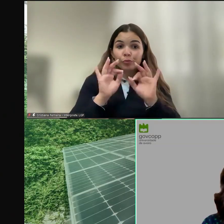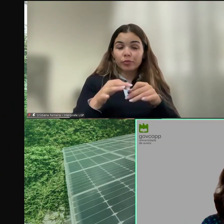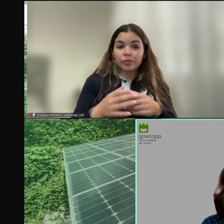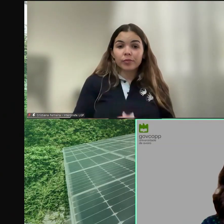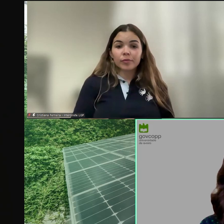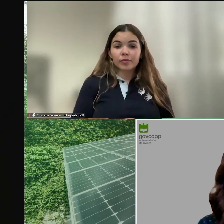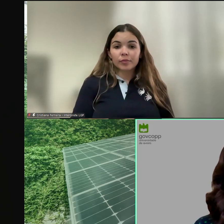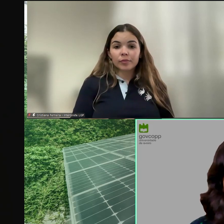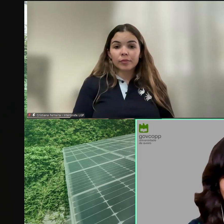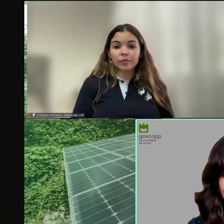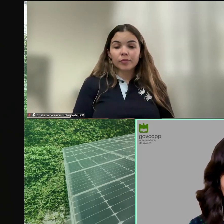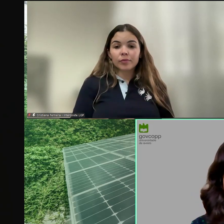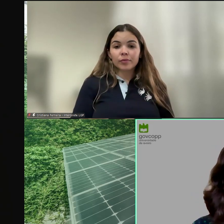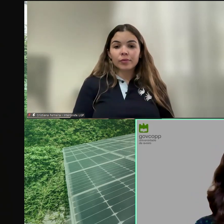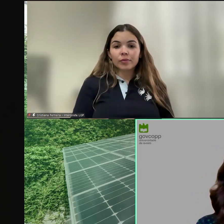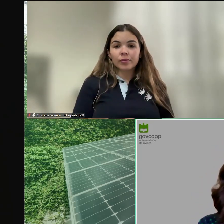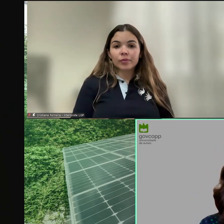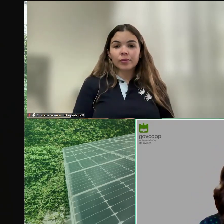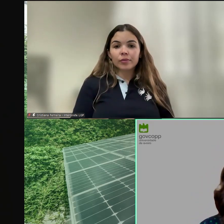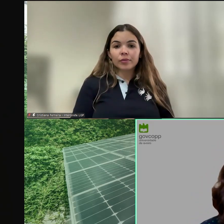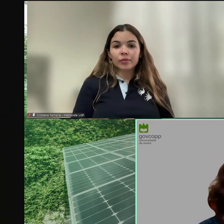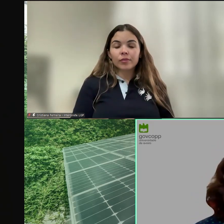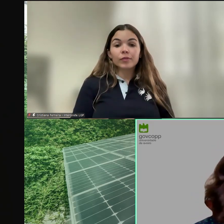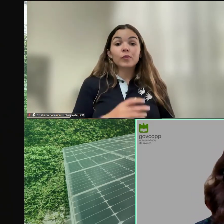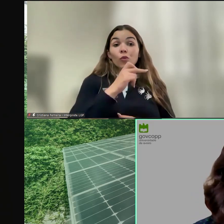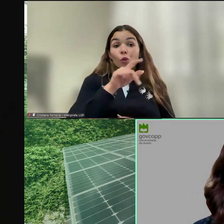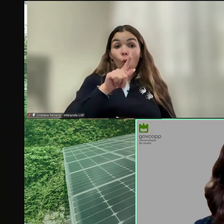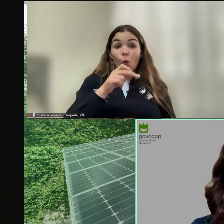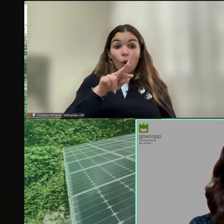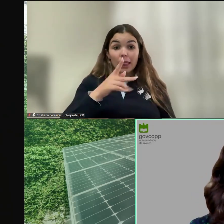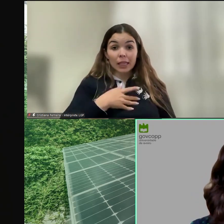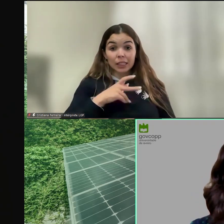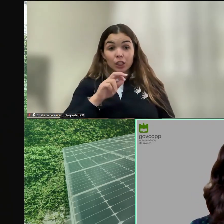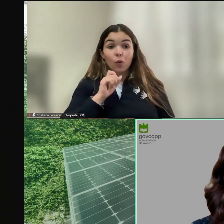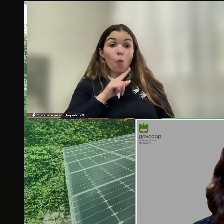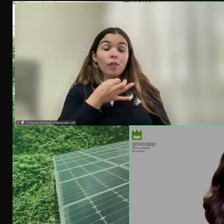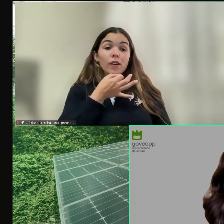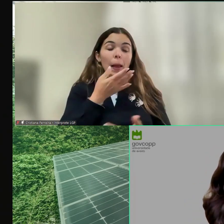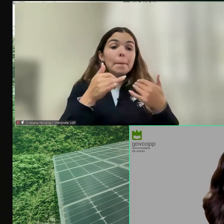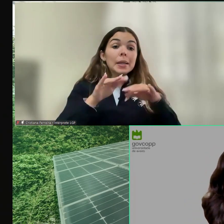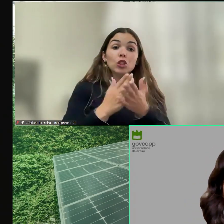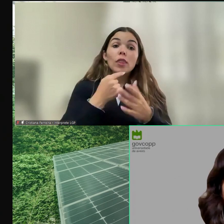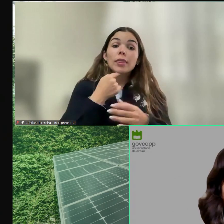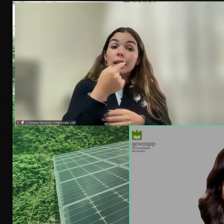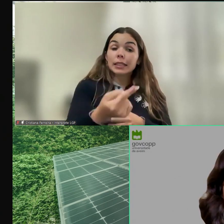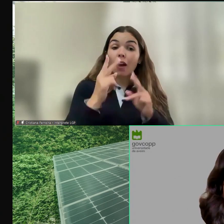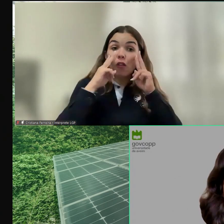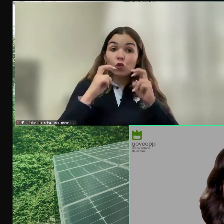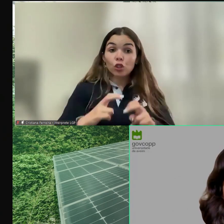Não, o colega Alexandre pode perfeitamente intervir, só para dizer que realmente a nossa investigação